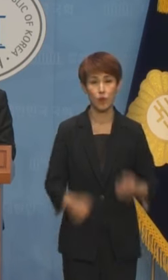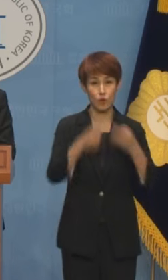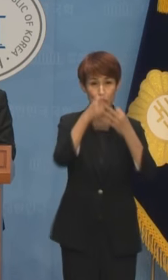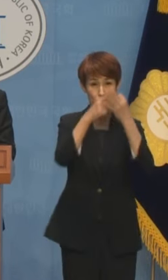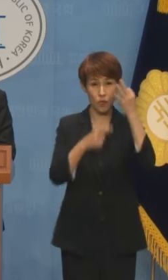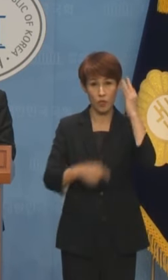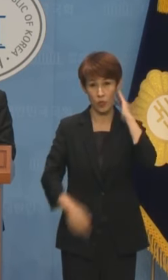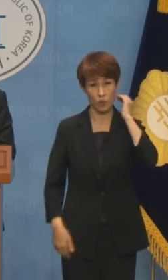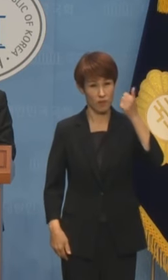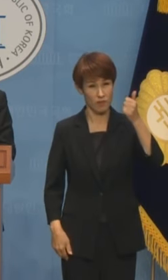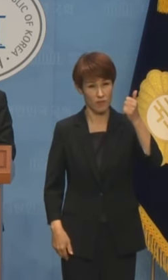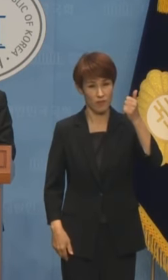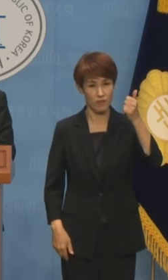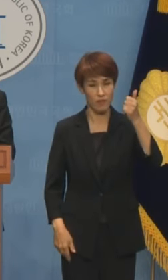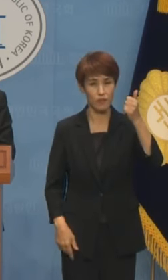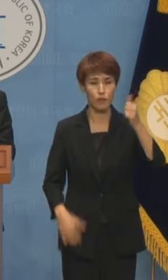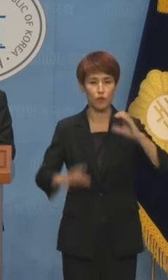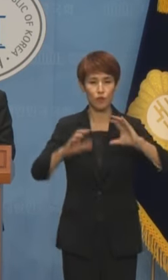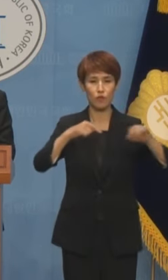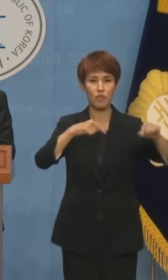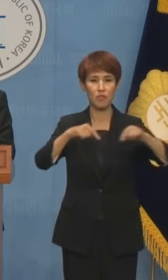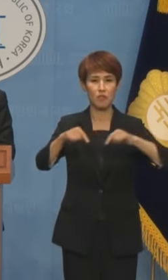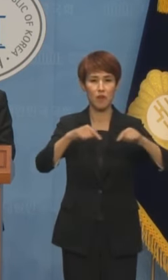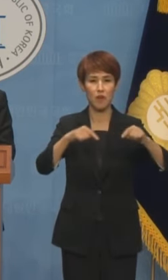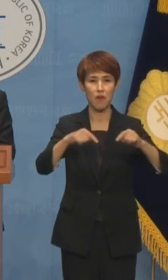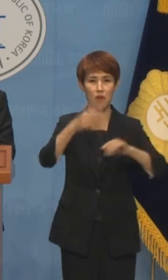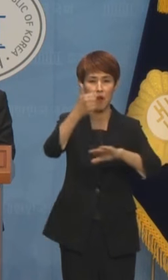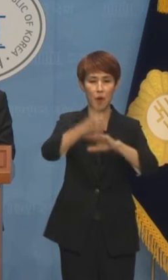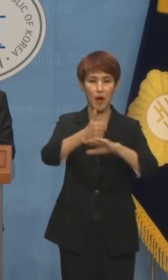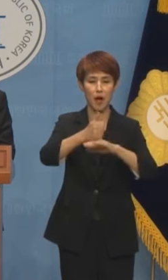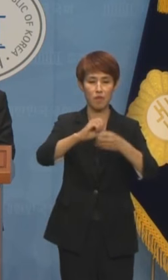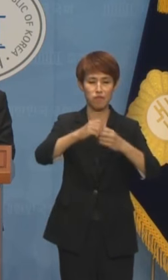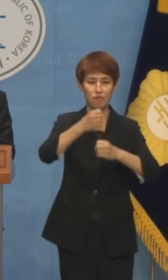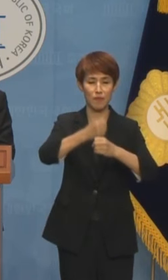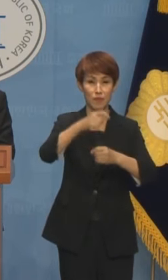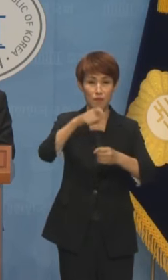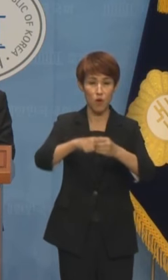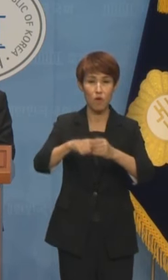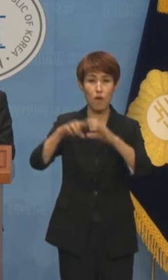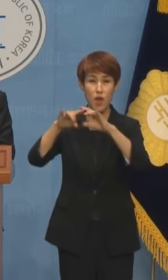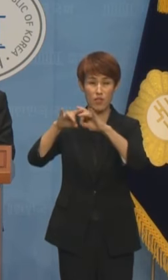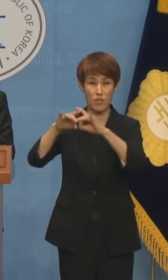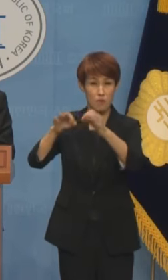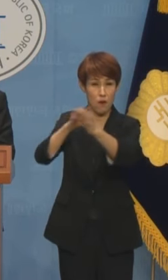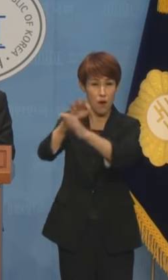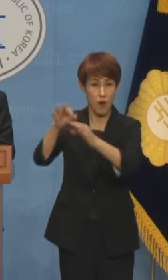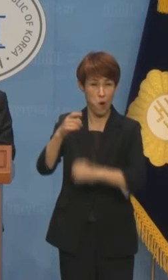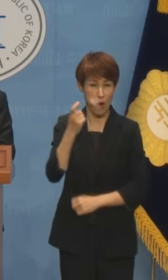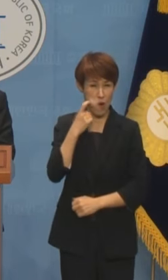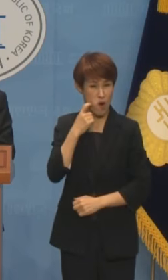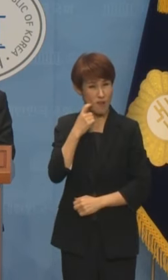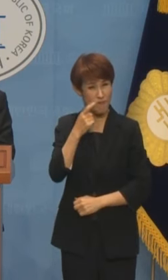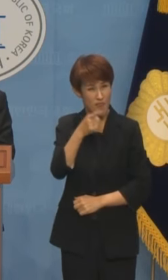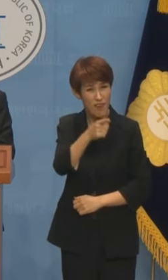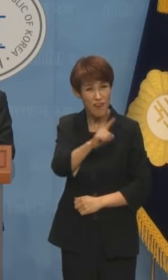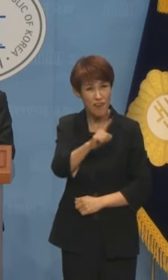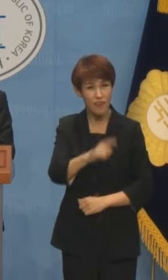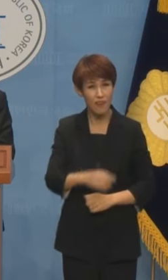윤석열 대통령은 없는 국정 성과를 만들기 위해 이젠 국제 에너지 시장의 현실을 가지고 거짓말을 합니까?